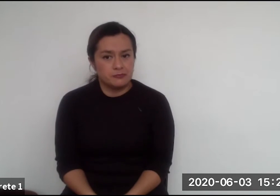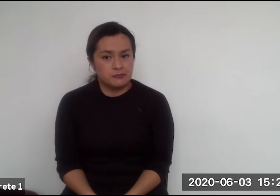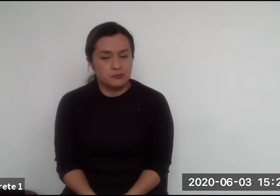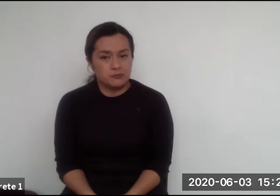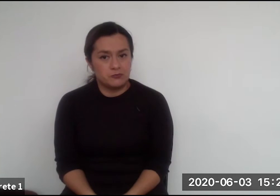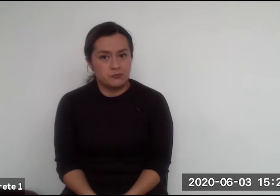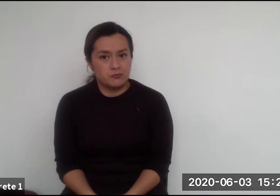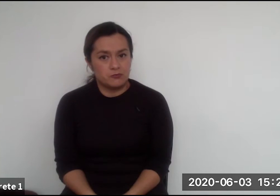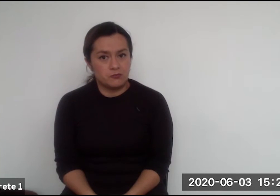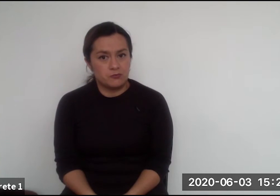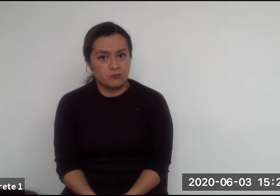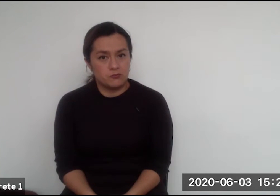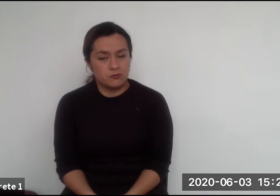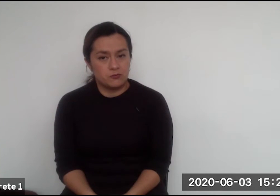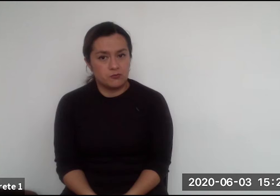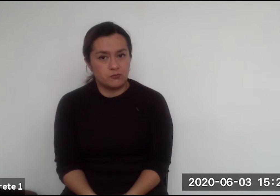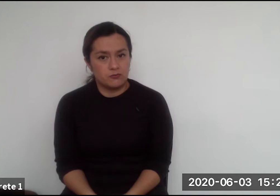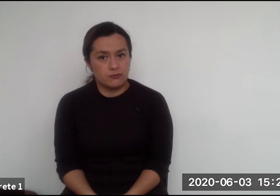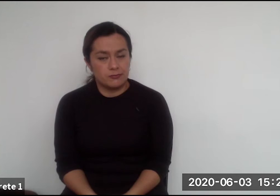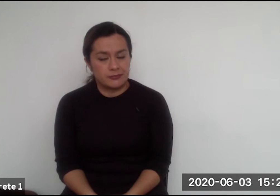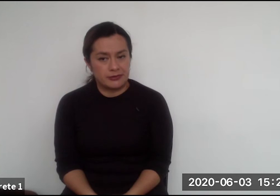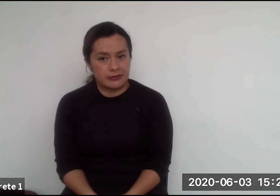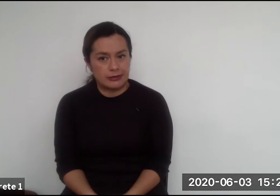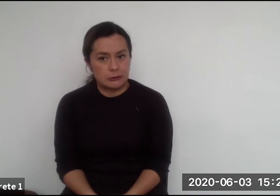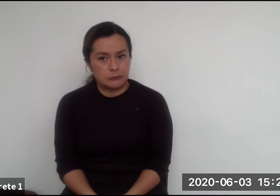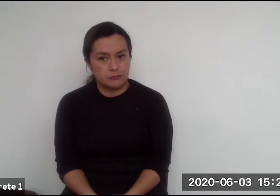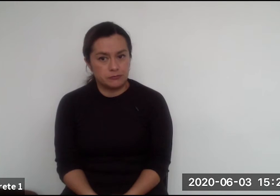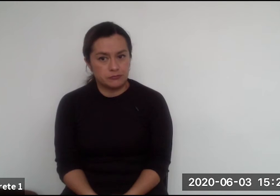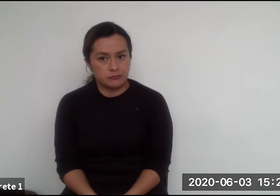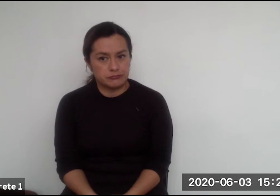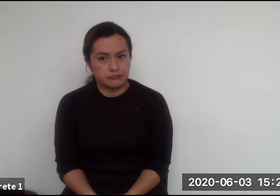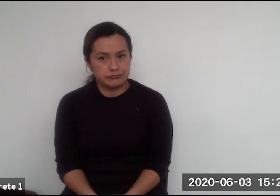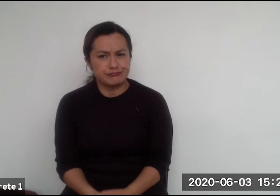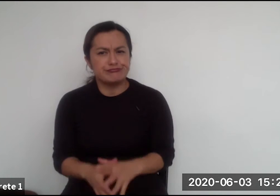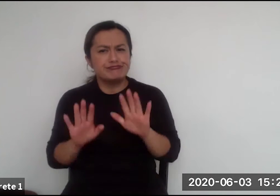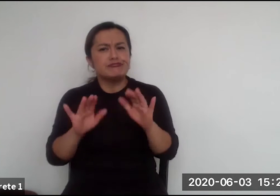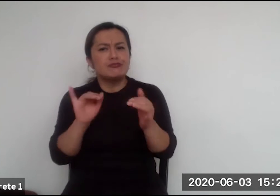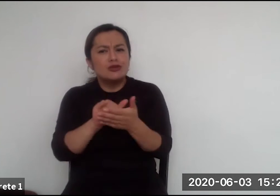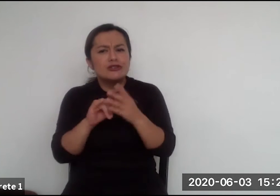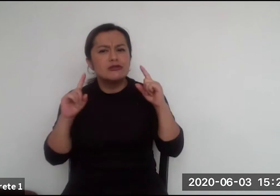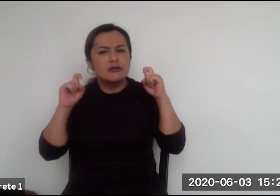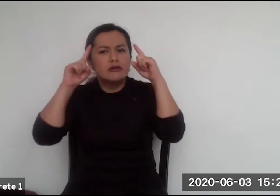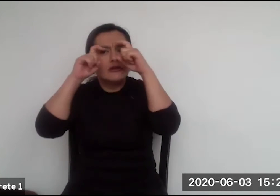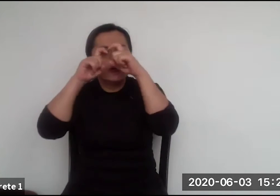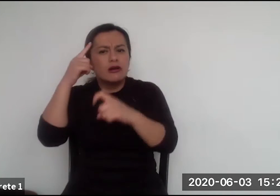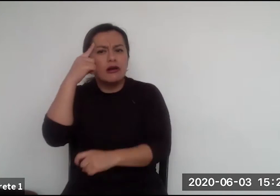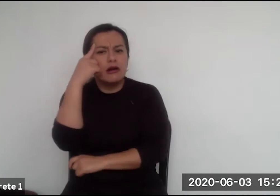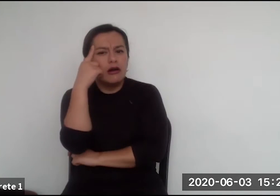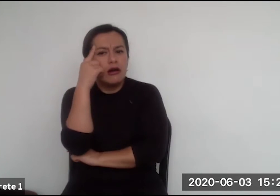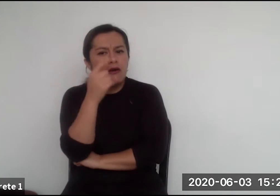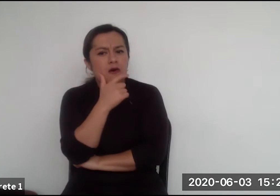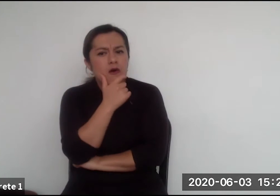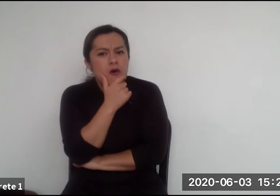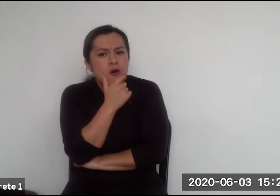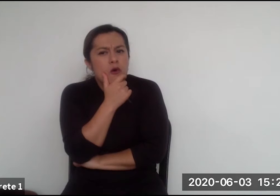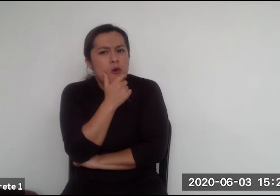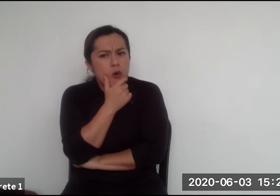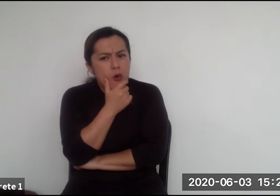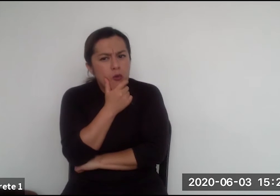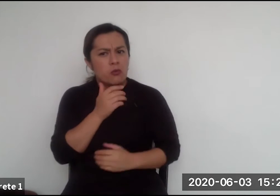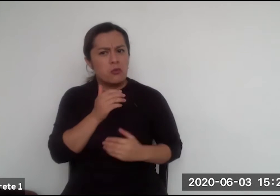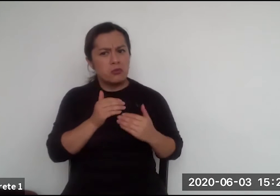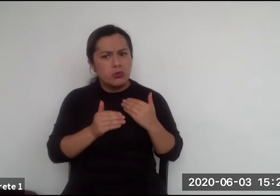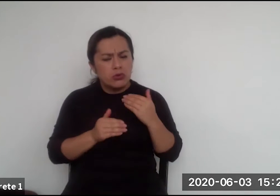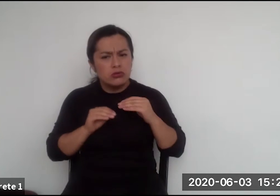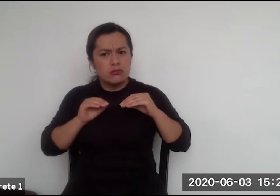pânico social e moral, que, como todos colocaram aqui de uma maneira muito interessante, que é